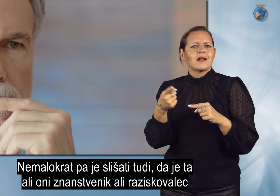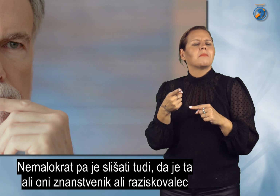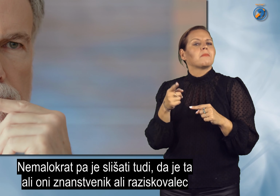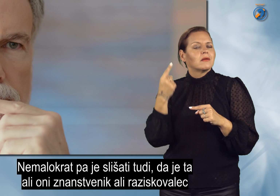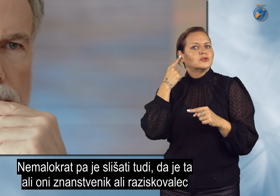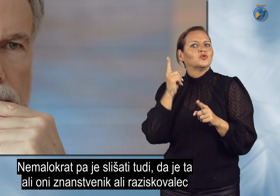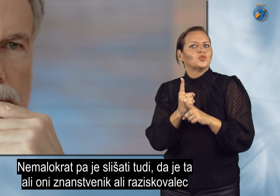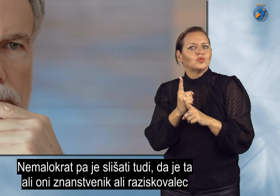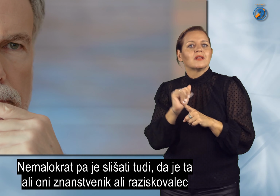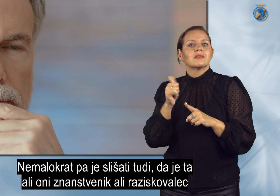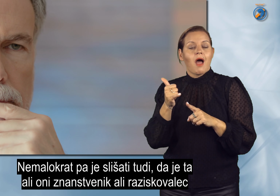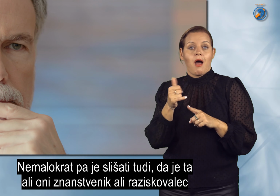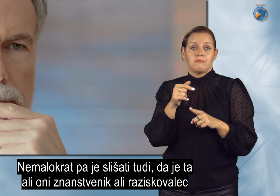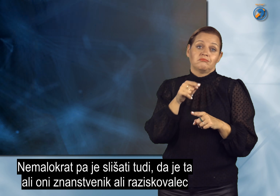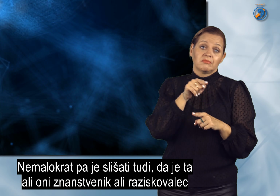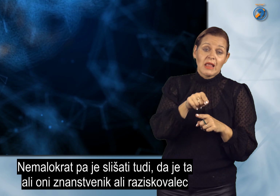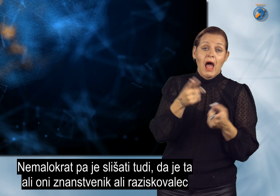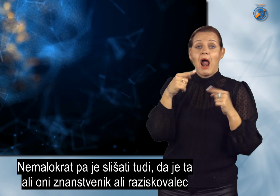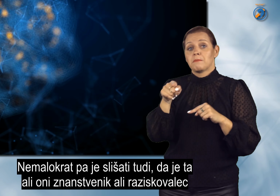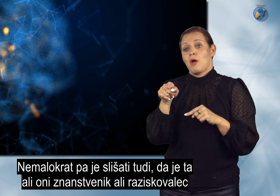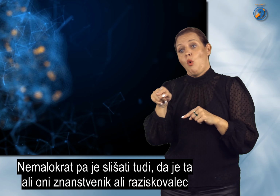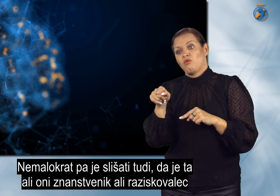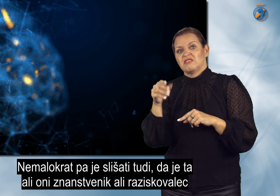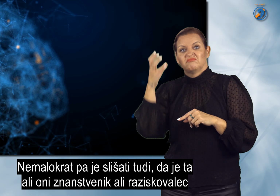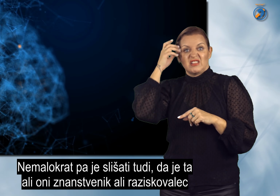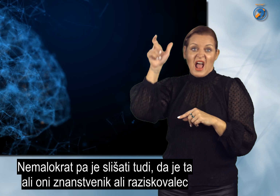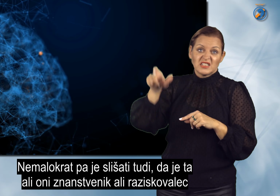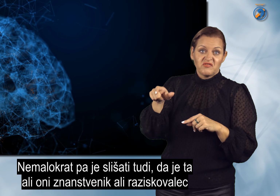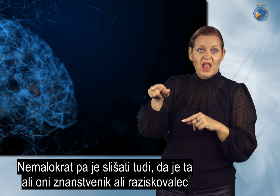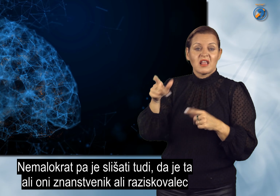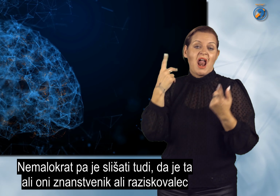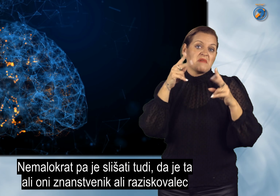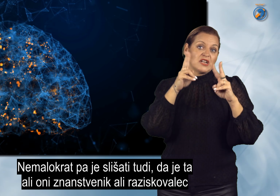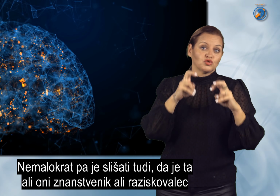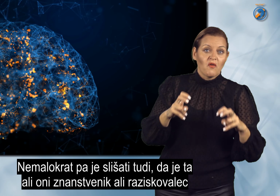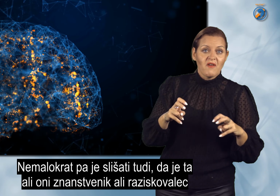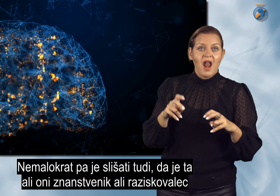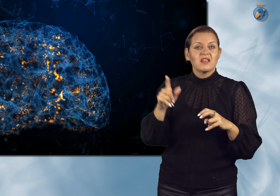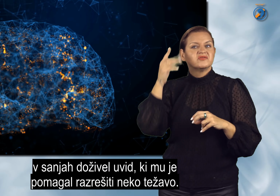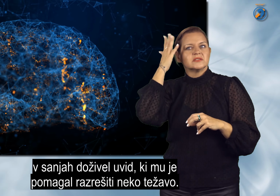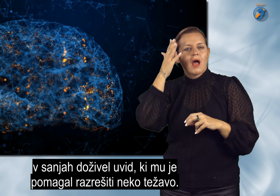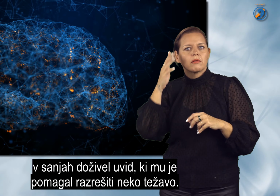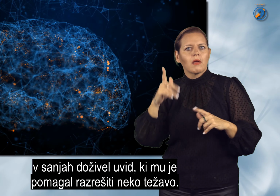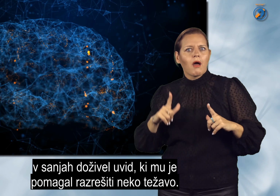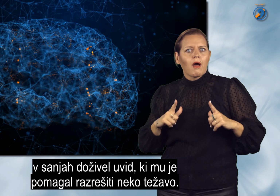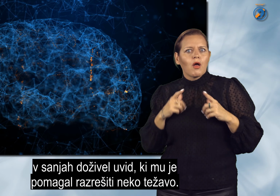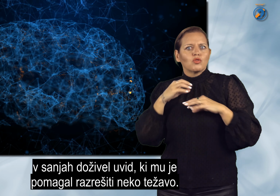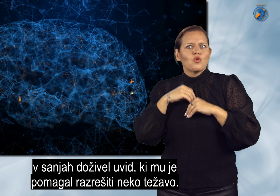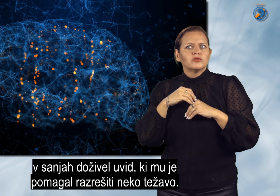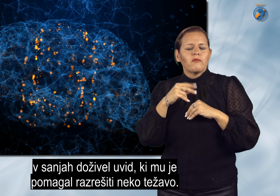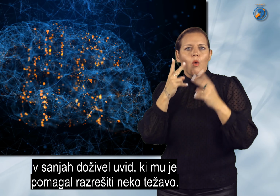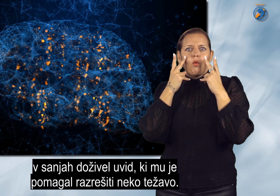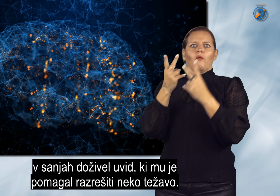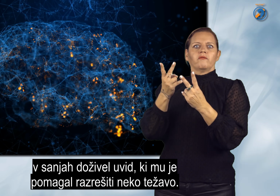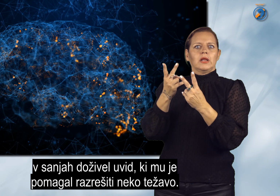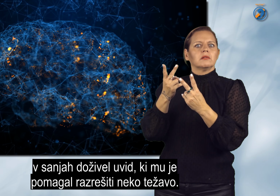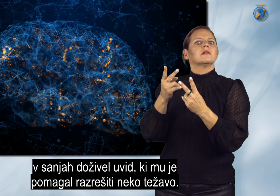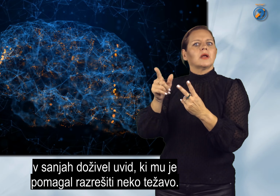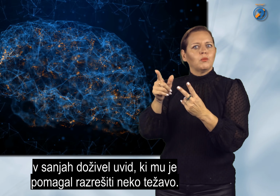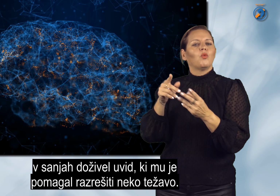Nemalokrat pa je slišati tudi, da je ta ali oni znanstvenik ali raziskovalec v sanjah doživel uvid, ki mu